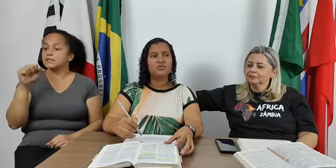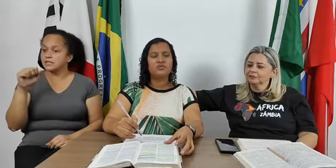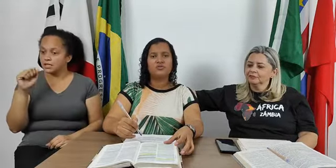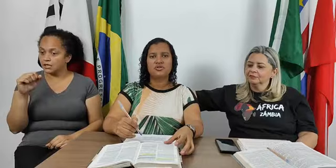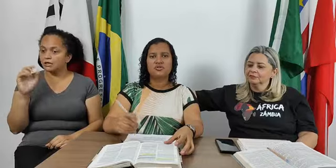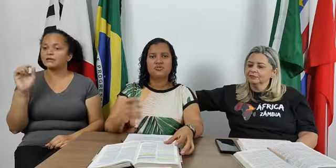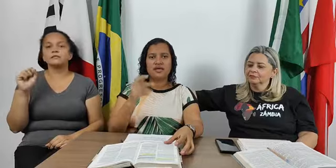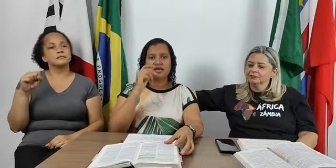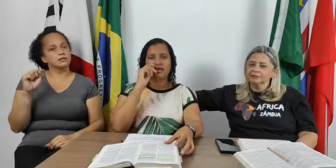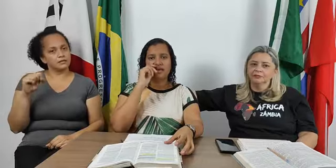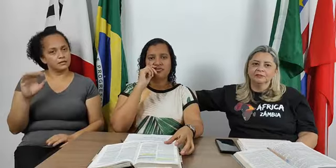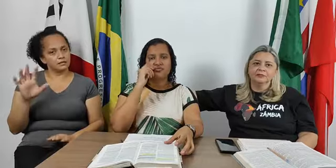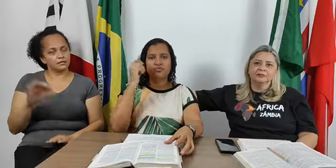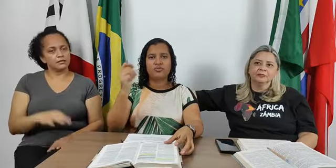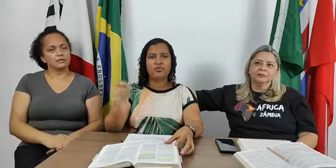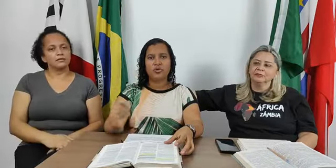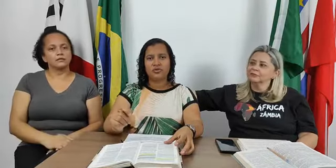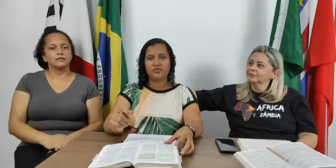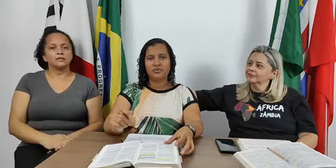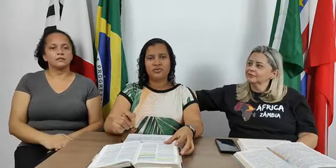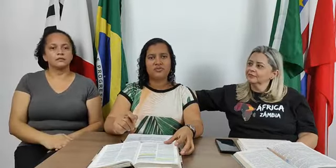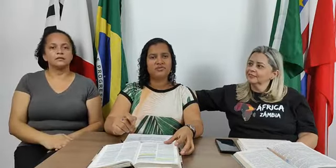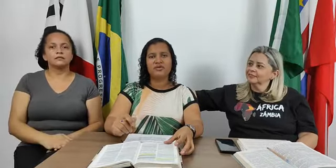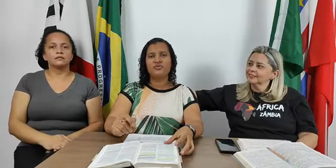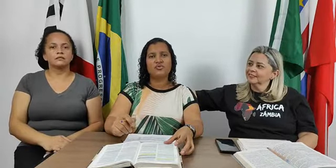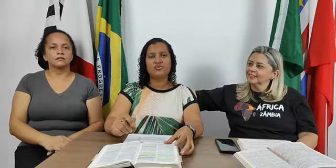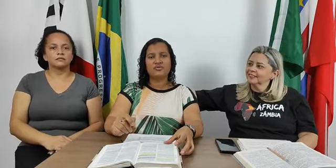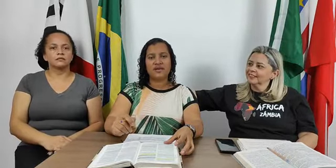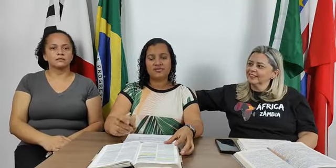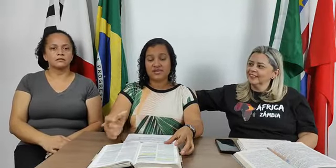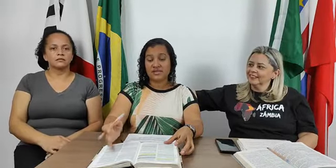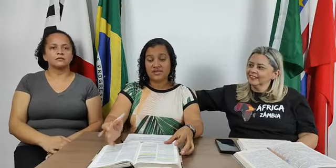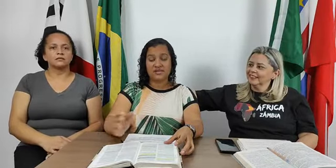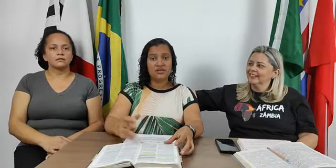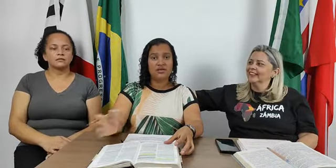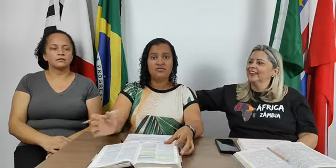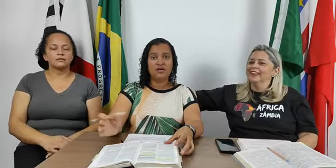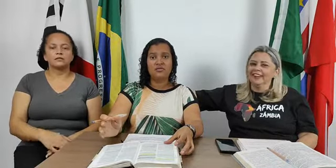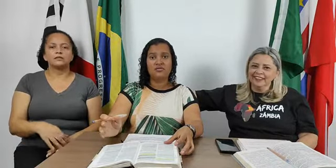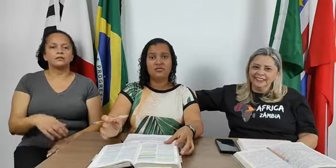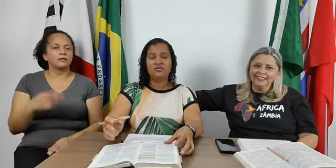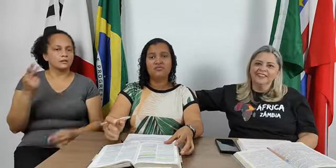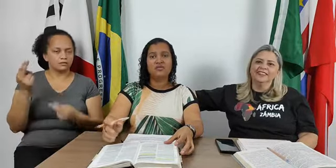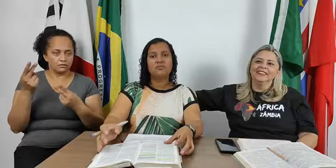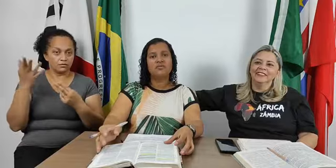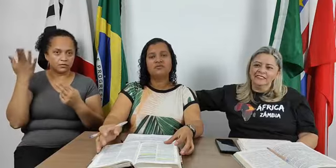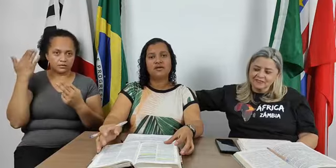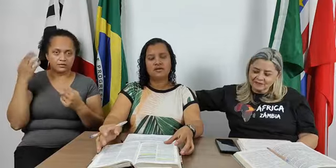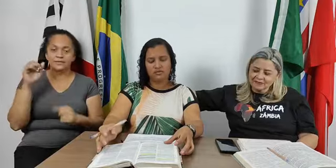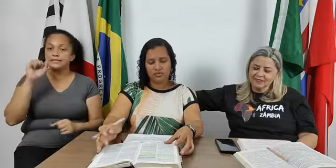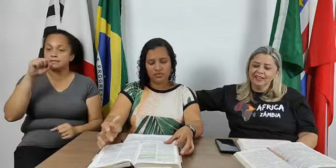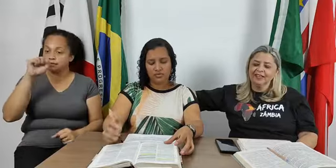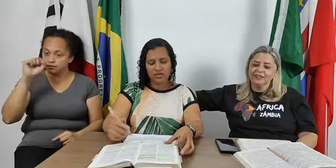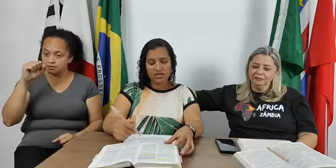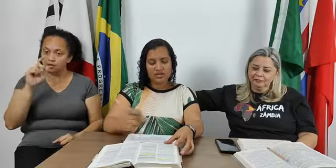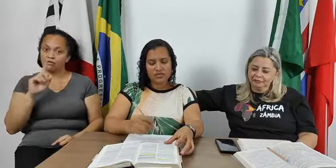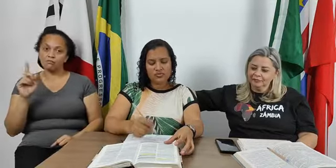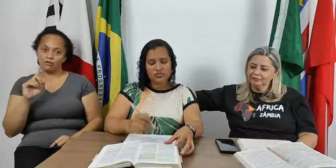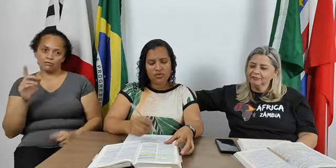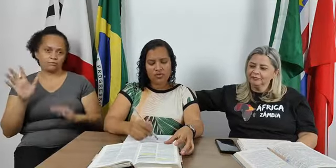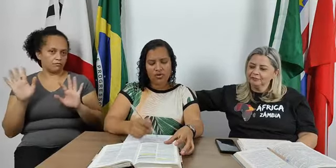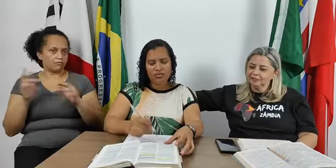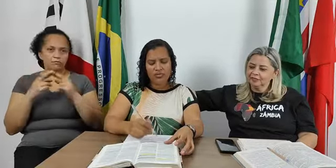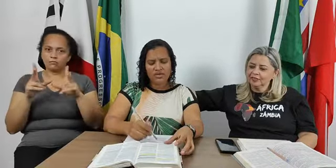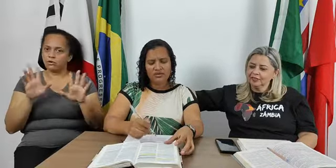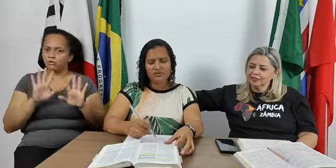É como os antigos, né? Aquele lá do fio do bigode. Não precisava nem de um contrato. É sim, sim, não, não. Não tem meio termo. E